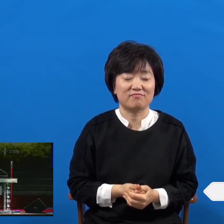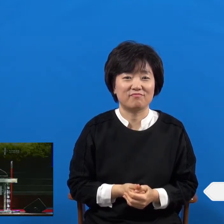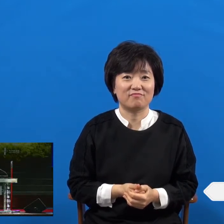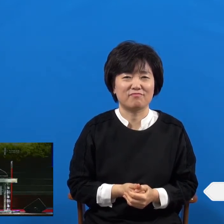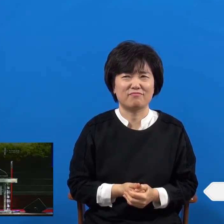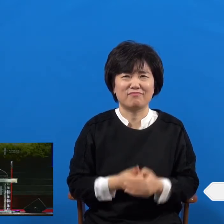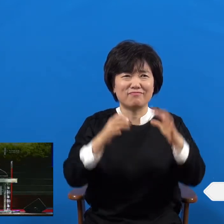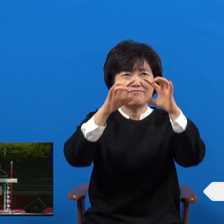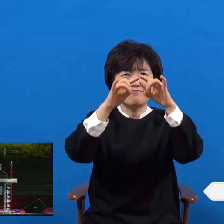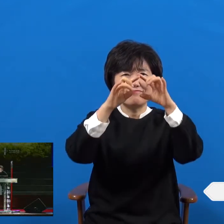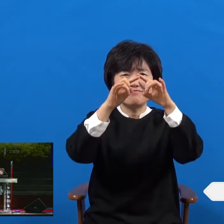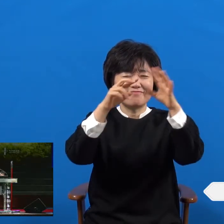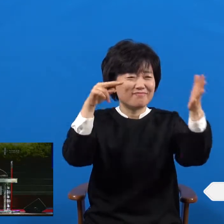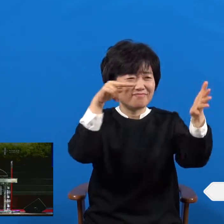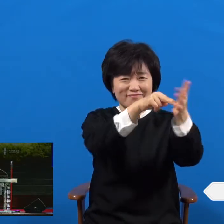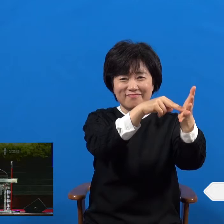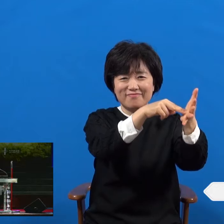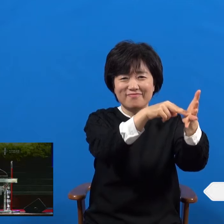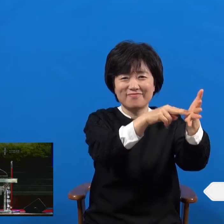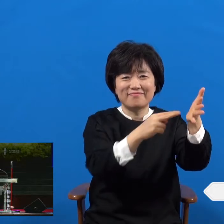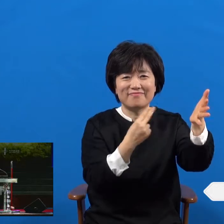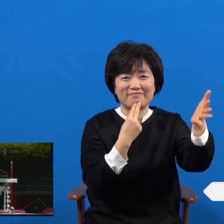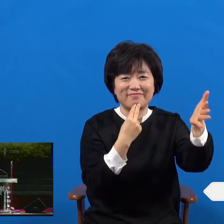전기가 안 꼽혀 있습니다.